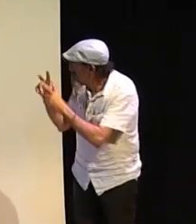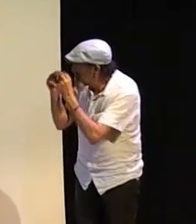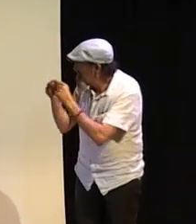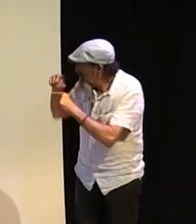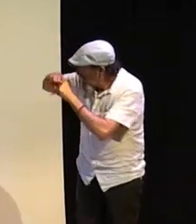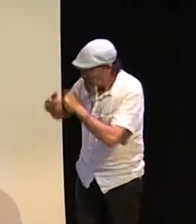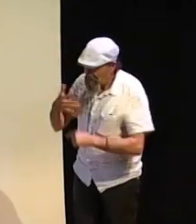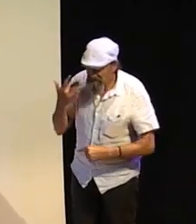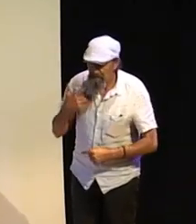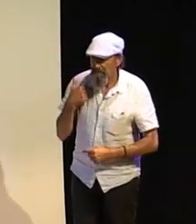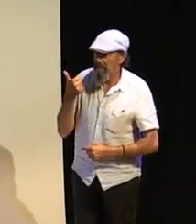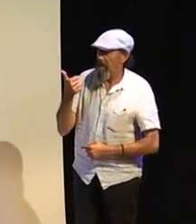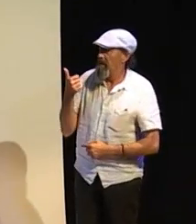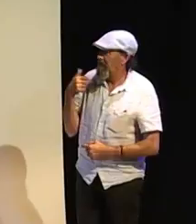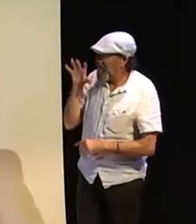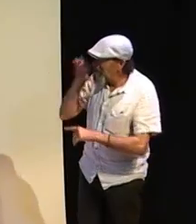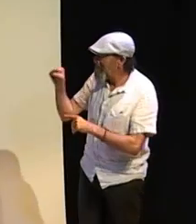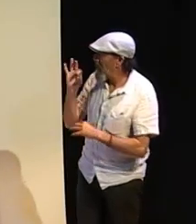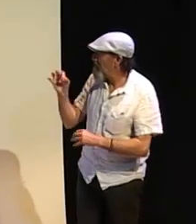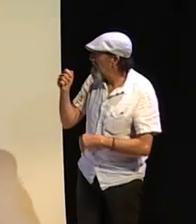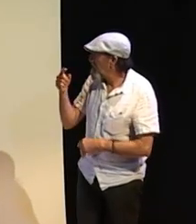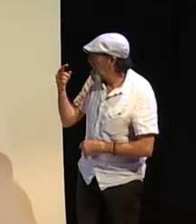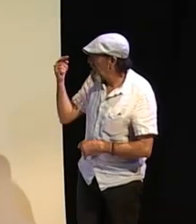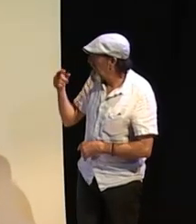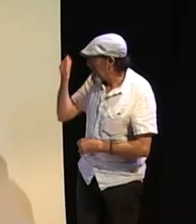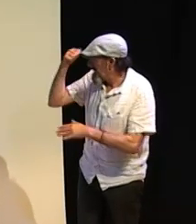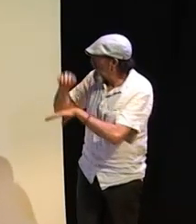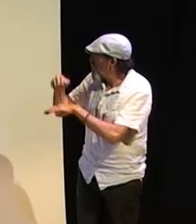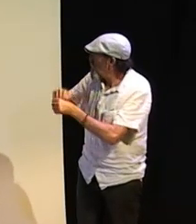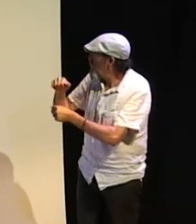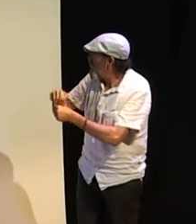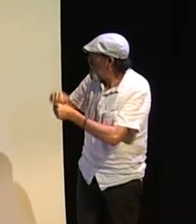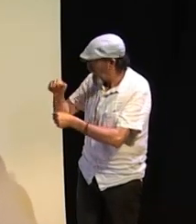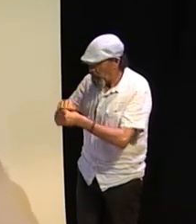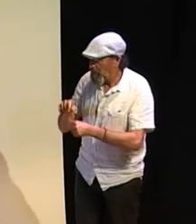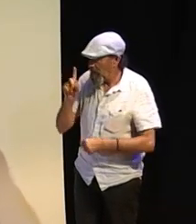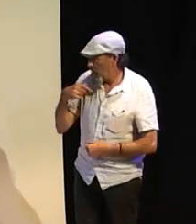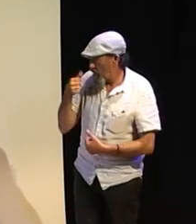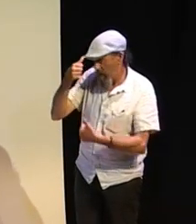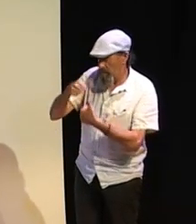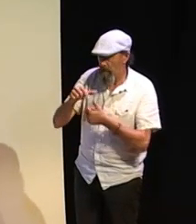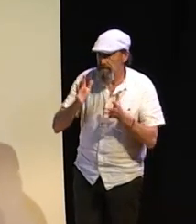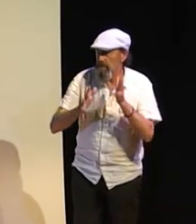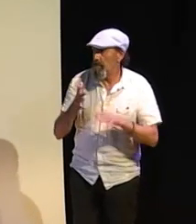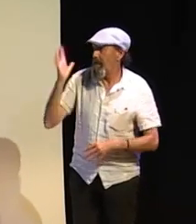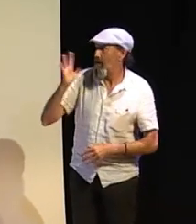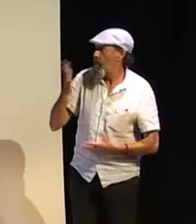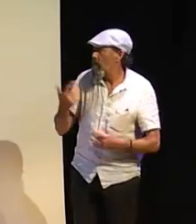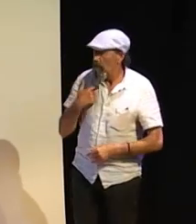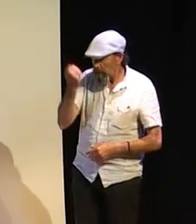Merci de cette présentation approfondie. J'ai juste constaté une chose tout à l'heure, vous avez parlé du mot dur.